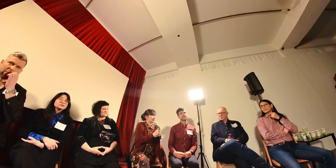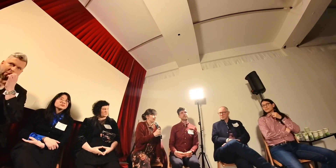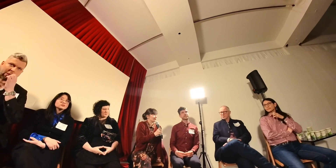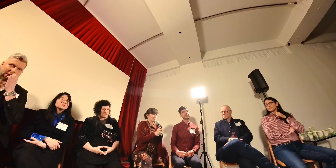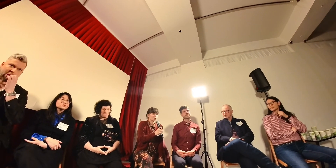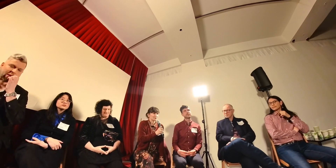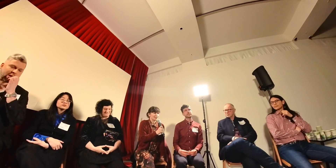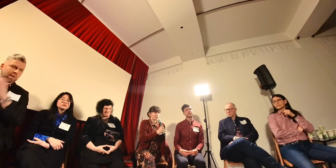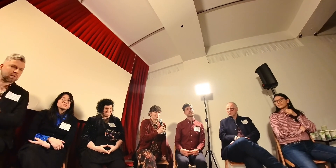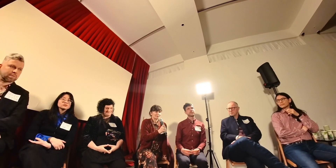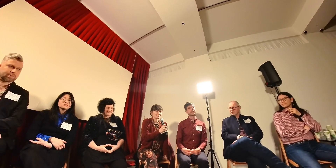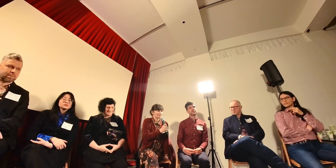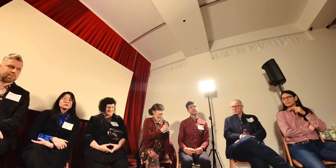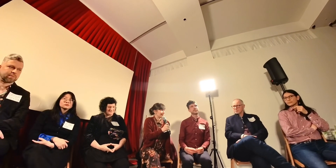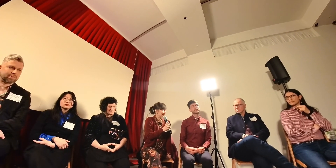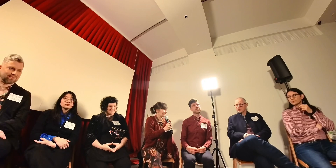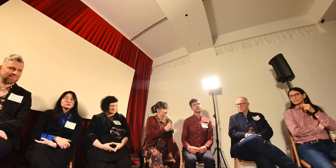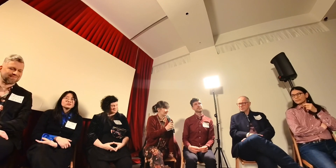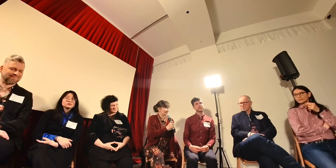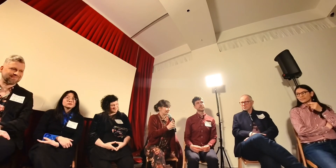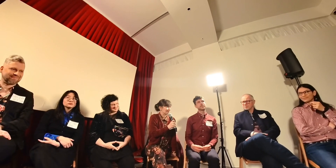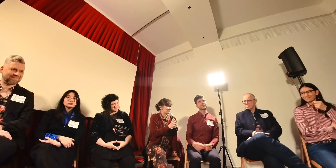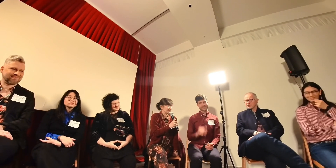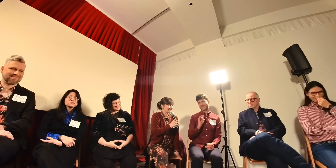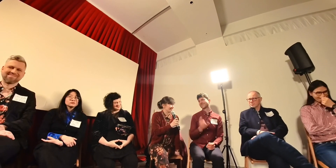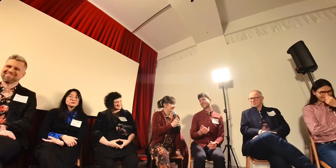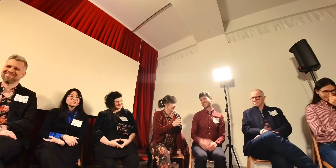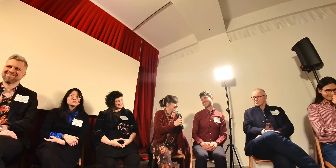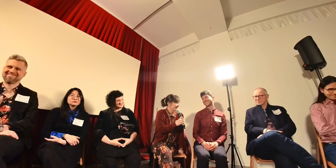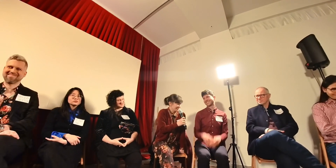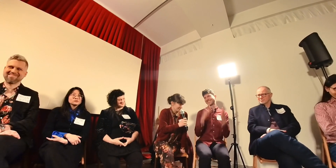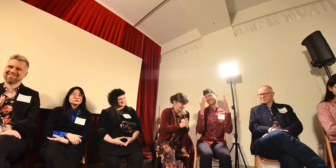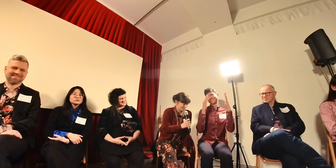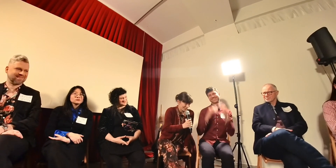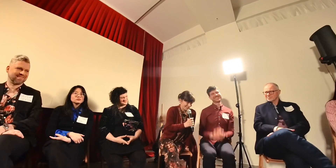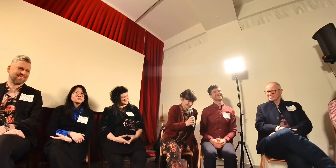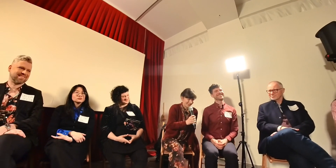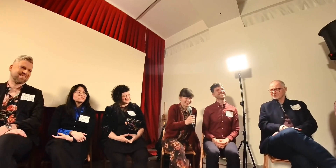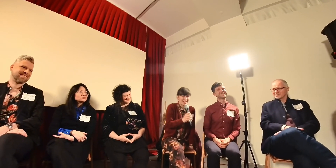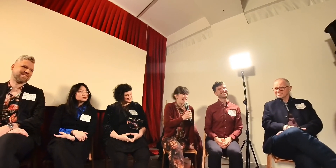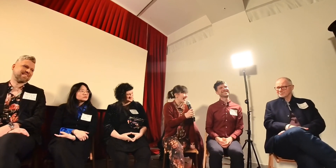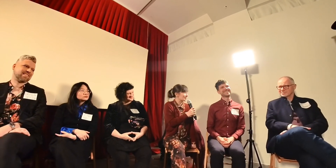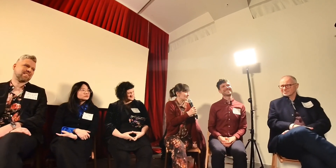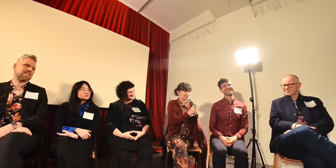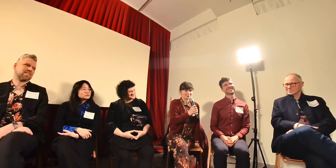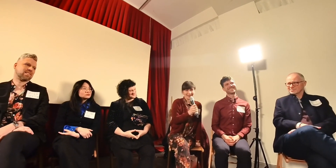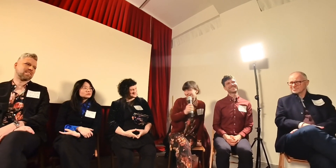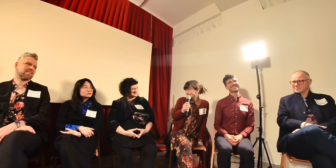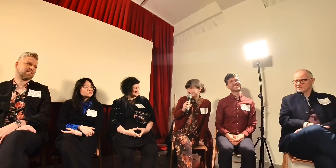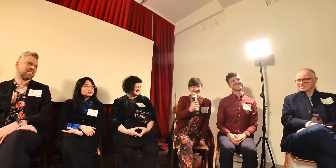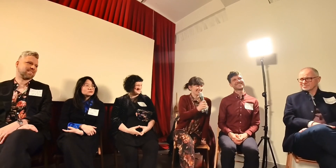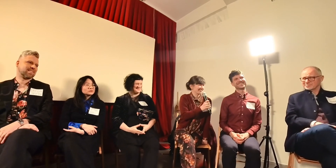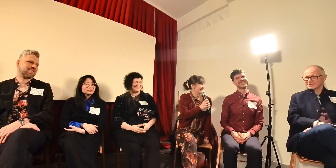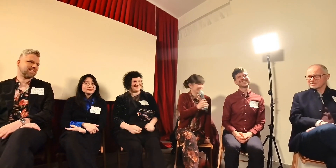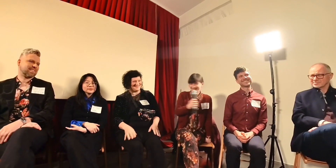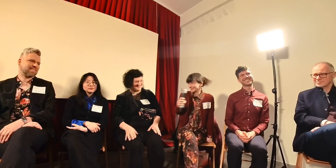A video vzniklo také, tak to je druhý příklad naší spolupráce s Macem a já to pošlu dál.